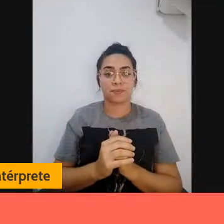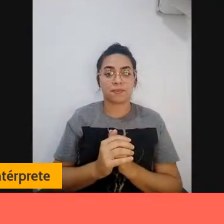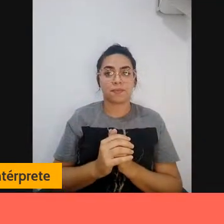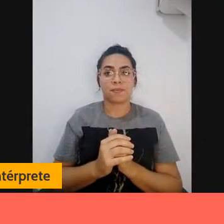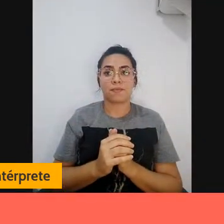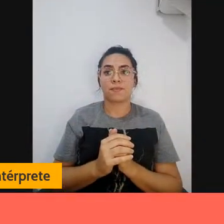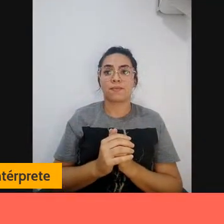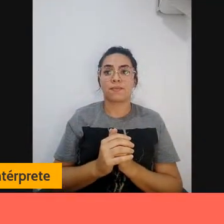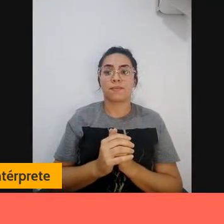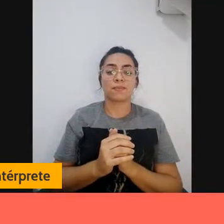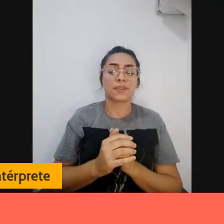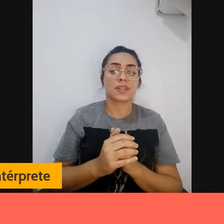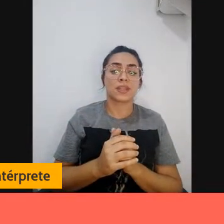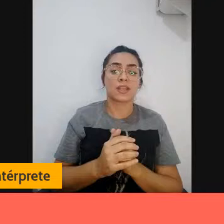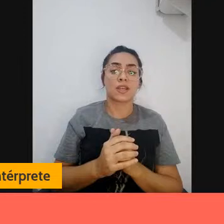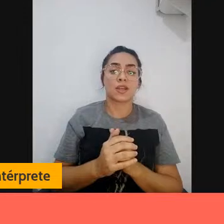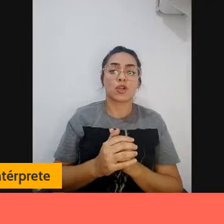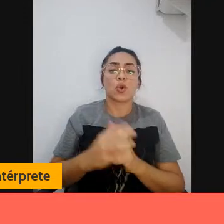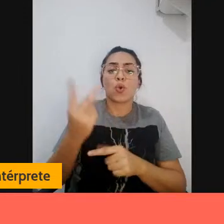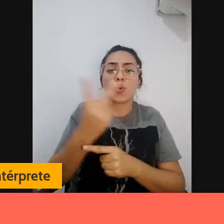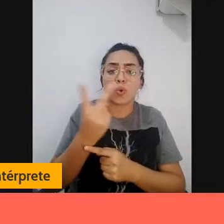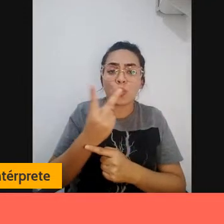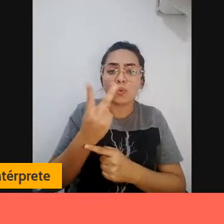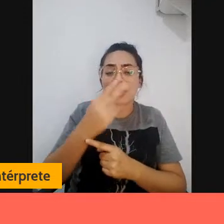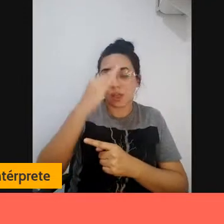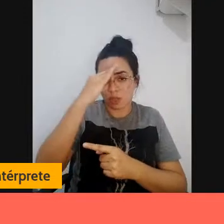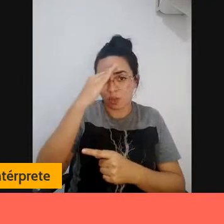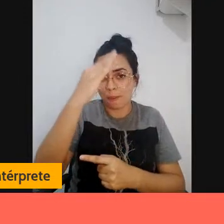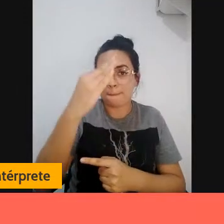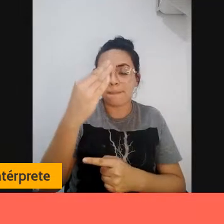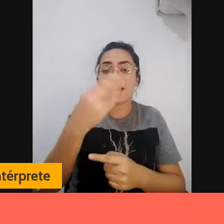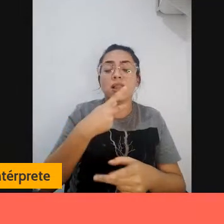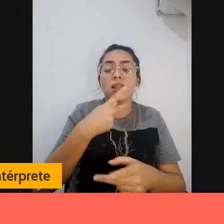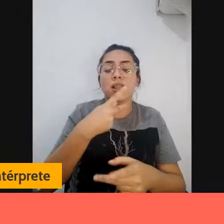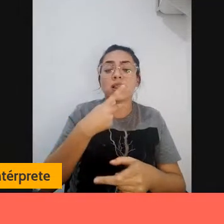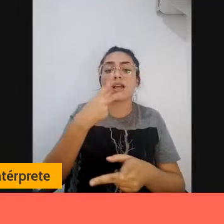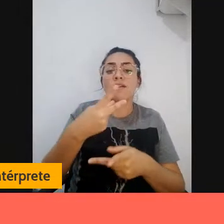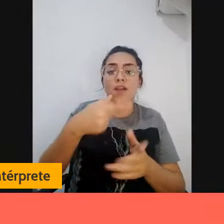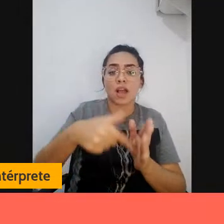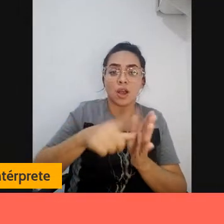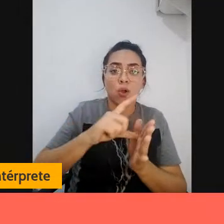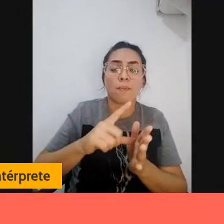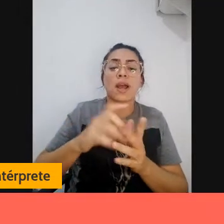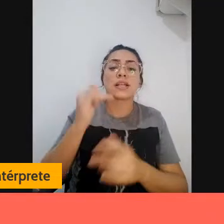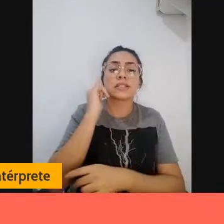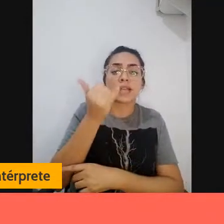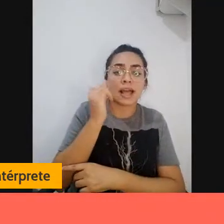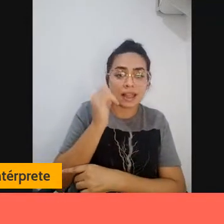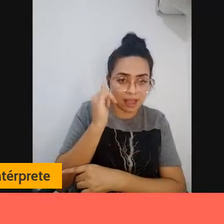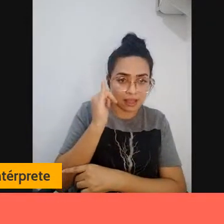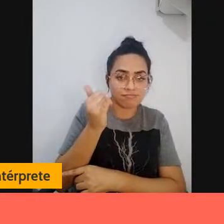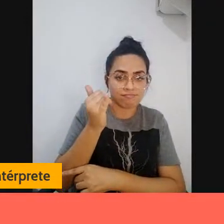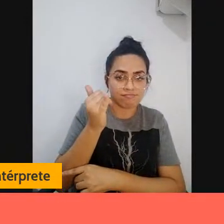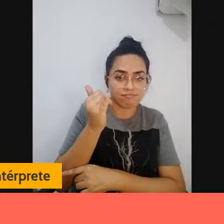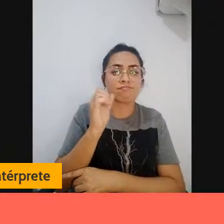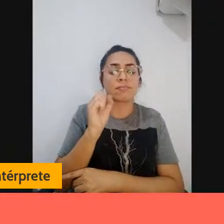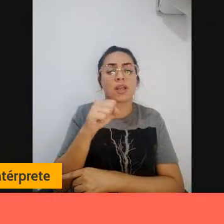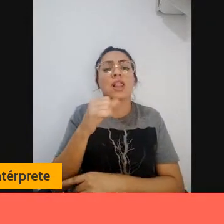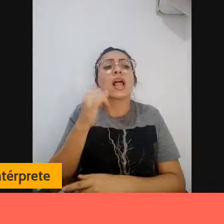No segundo princípio, quando falamos sobre a questão das narrativas,